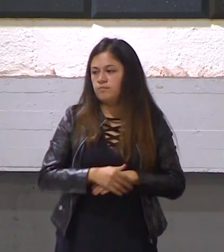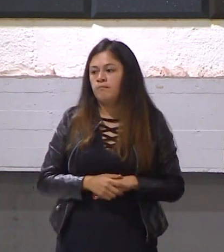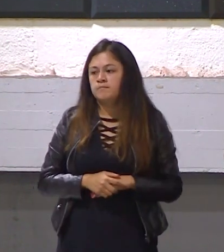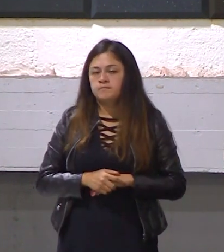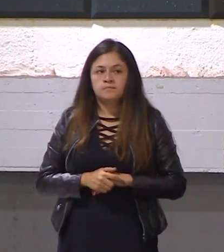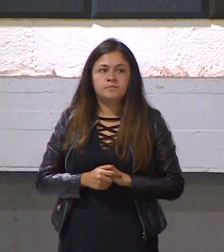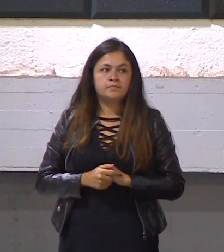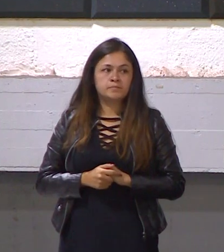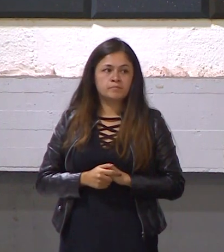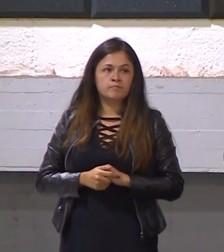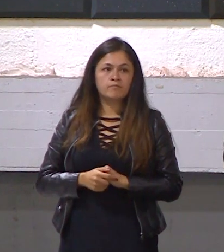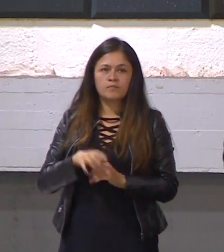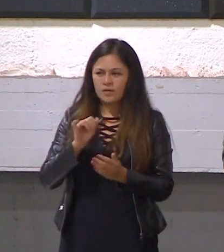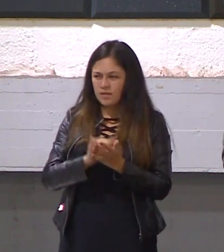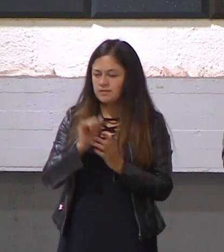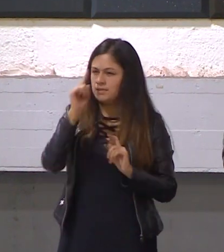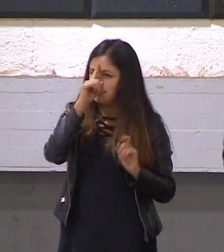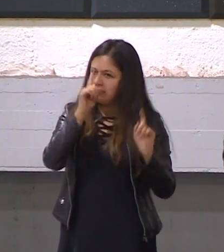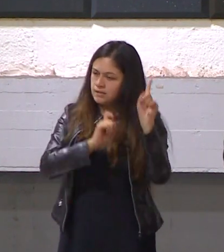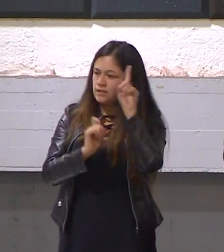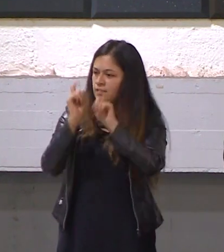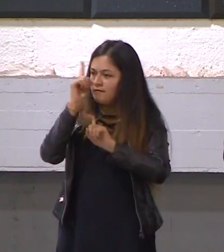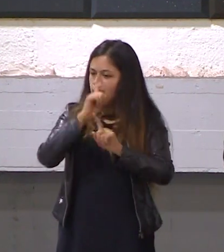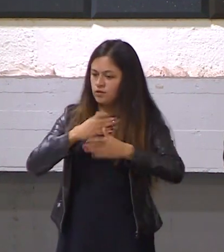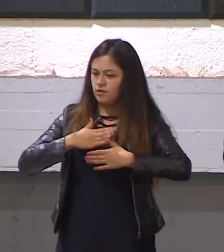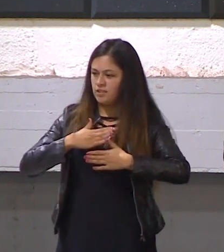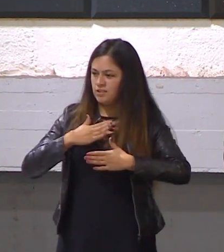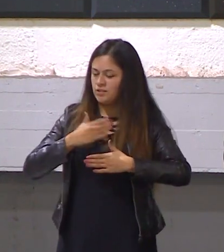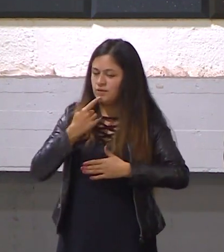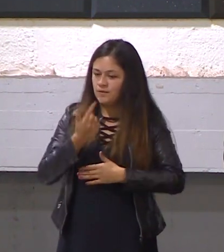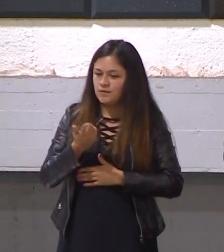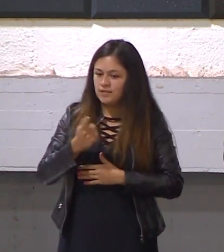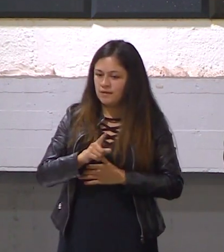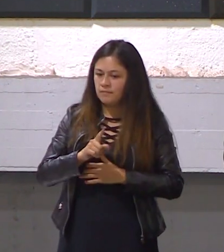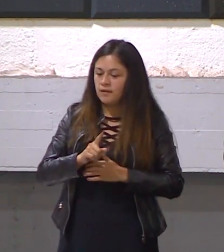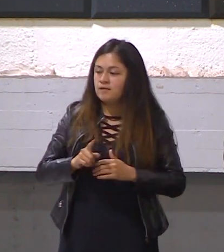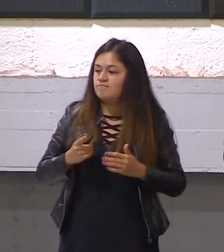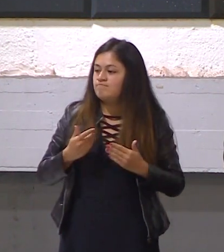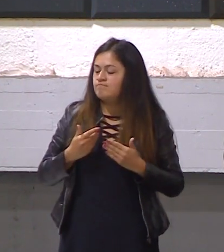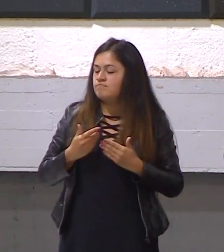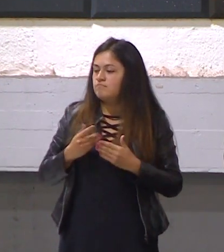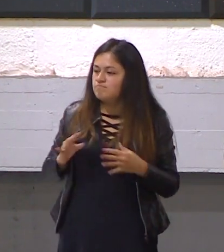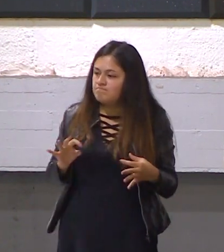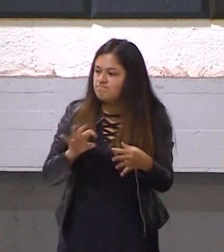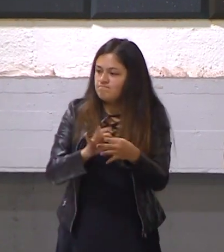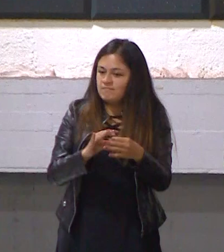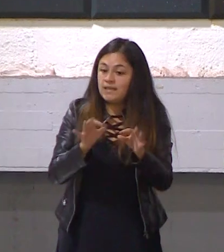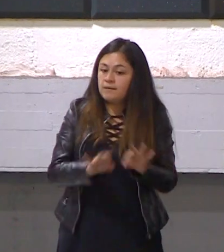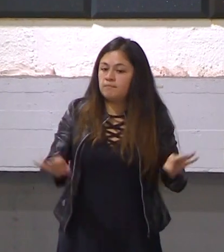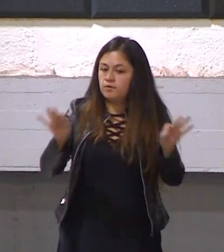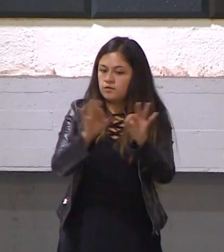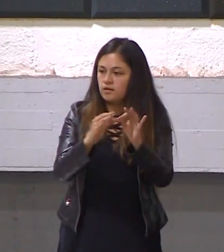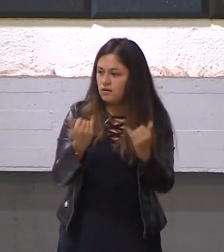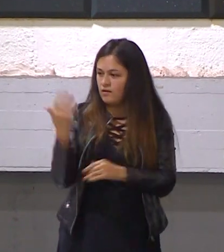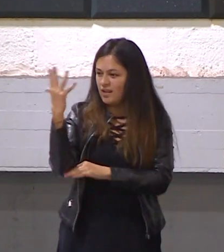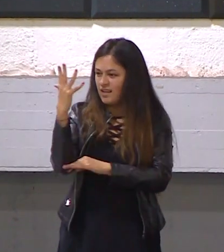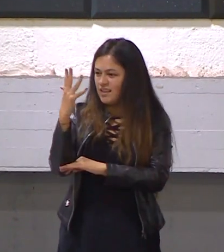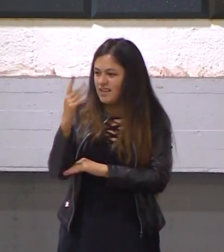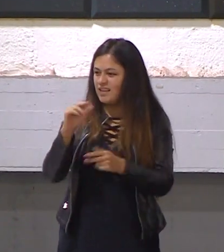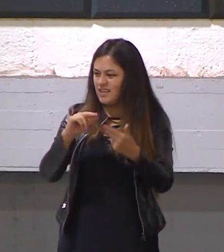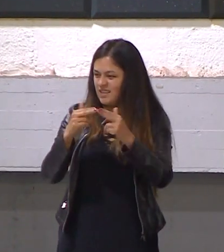con estas reflexiones me uno al inicio de esta importante cátedra institucional en la cual